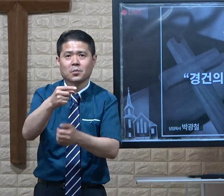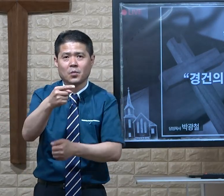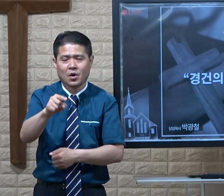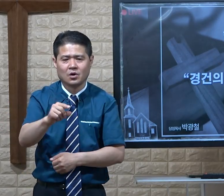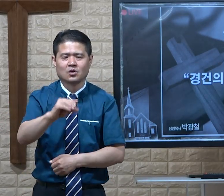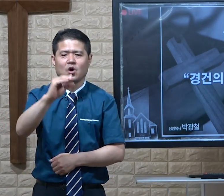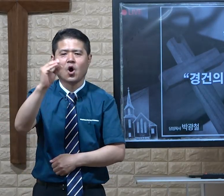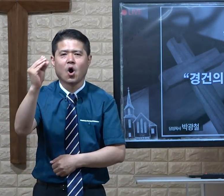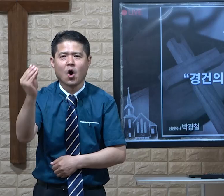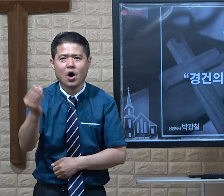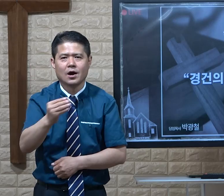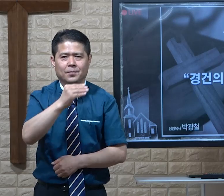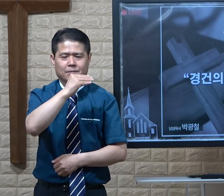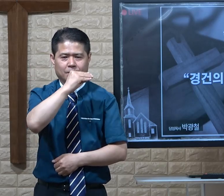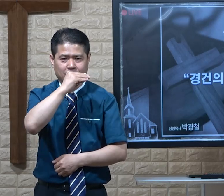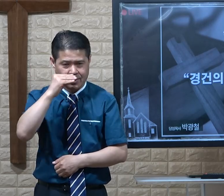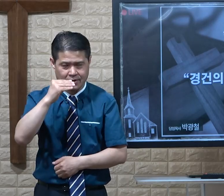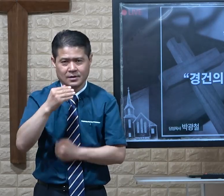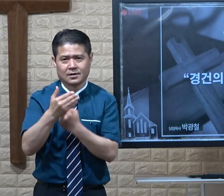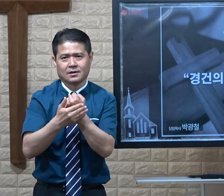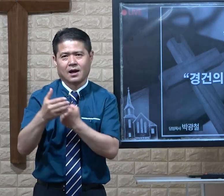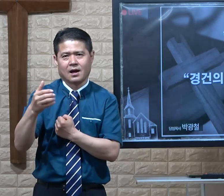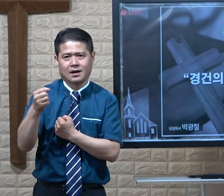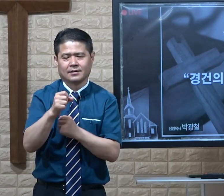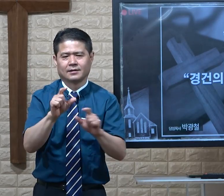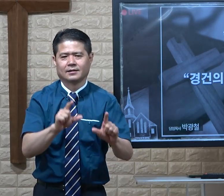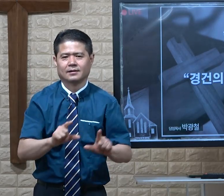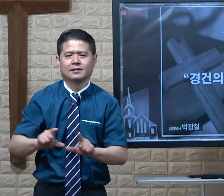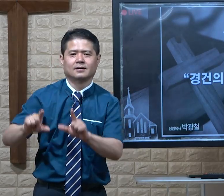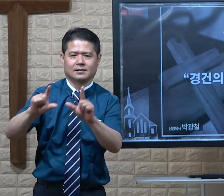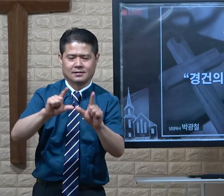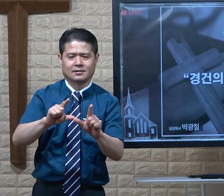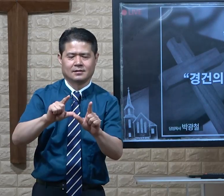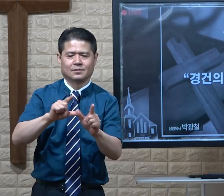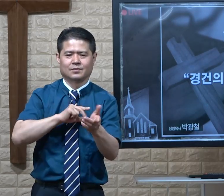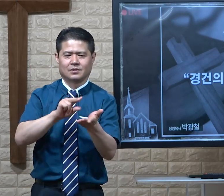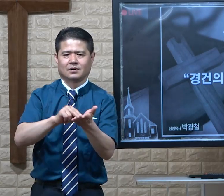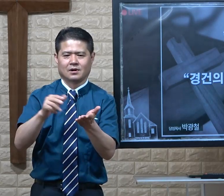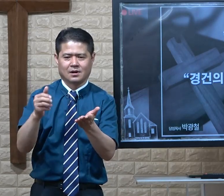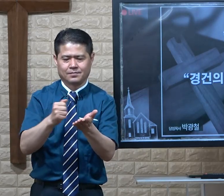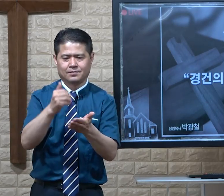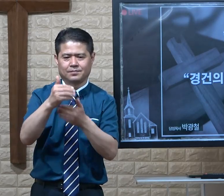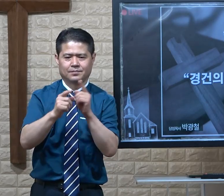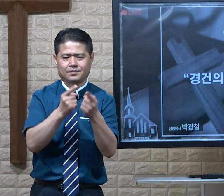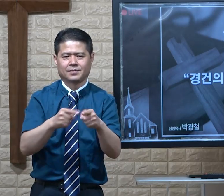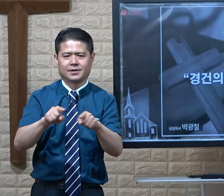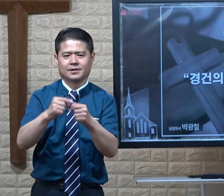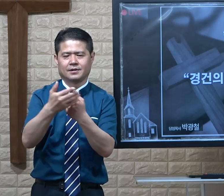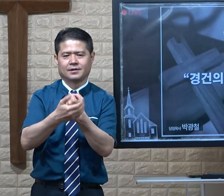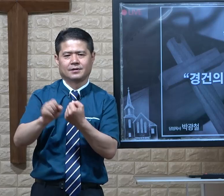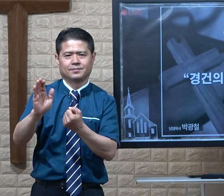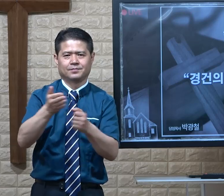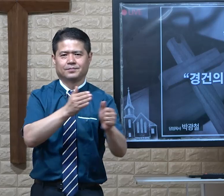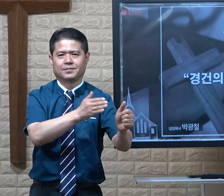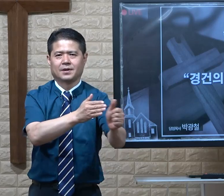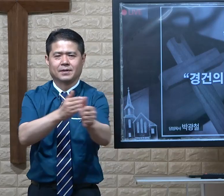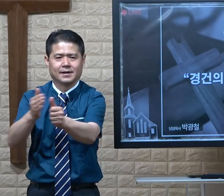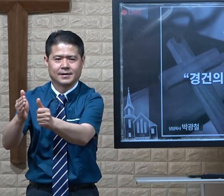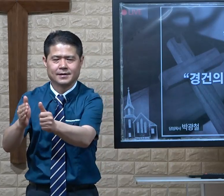오늘의 주제는 경건의 은혜로 살아가는 삶을 가지고 하나님의 말씀 은혜 받으시길